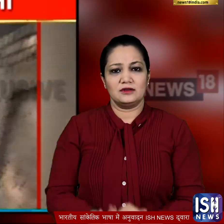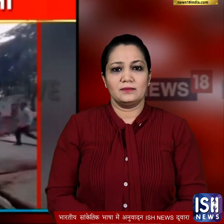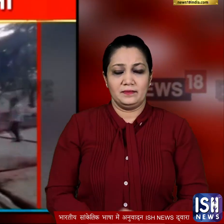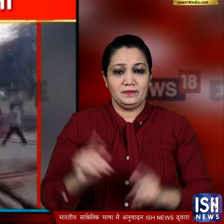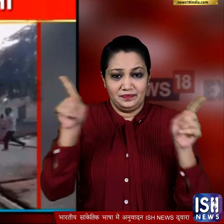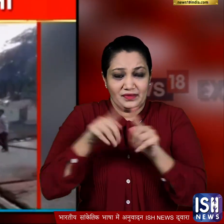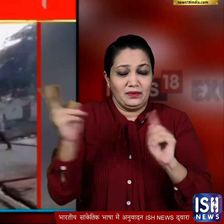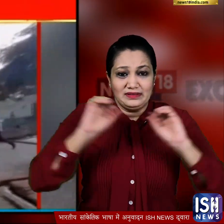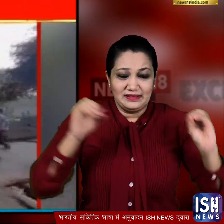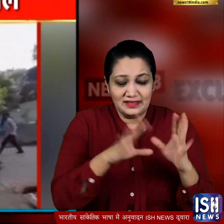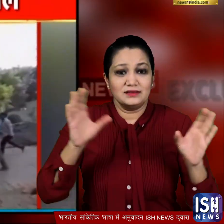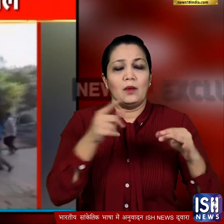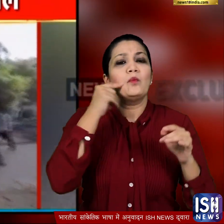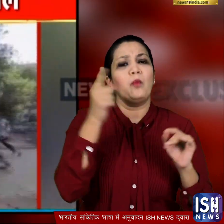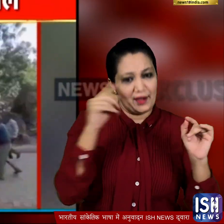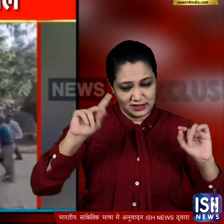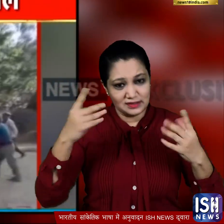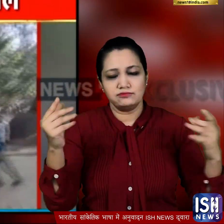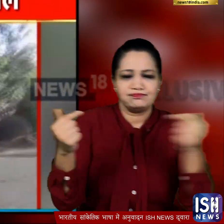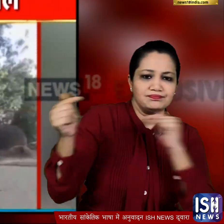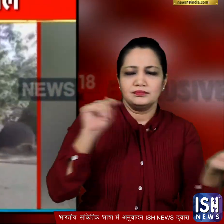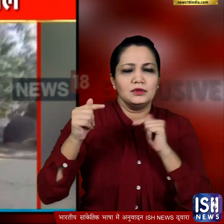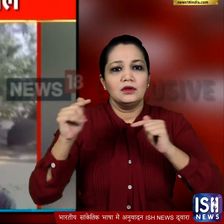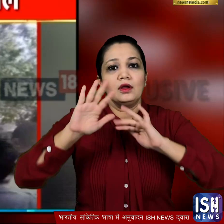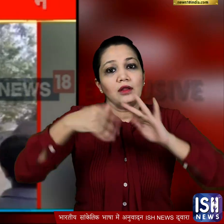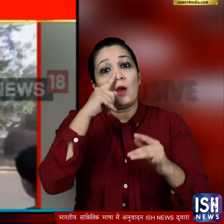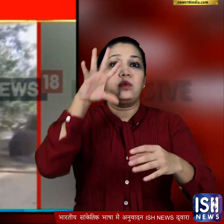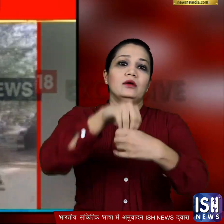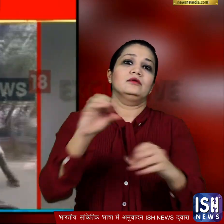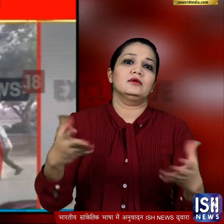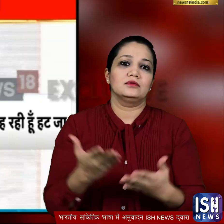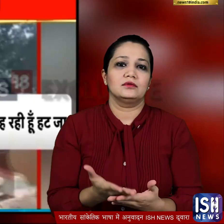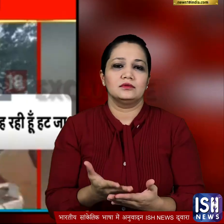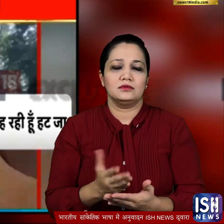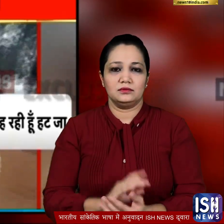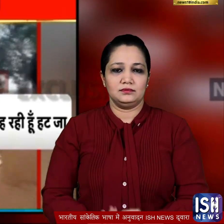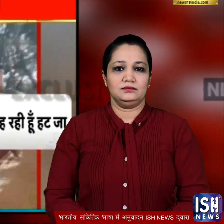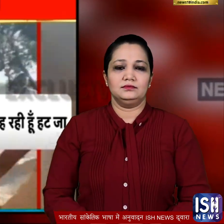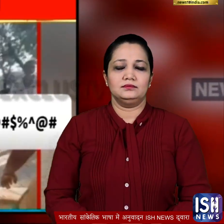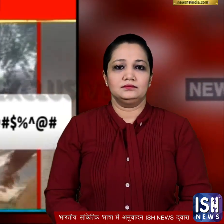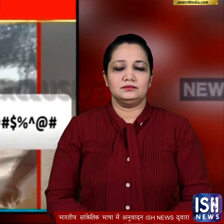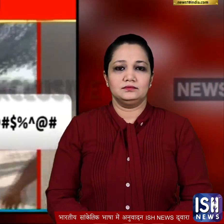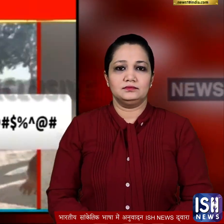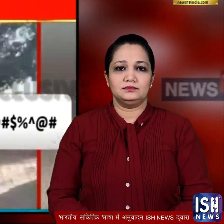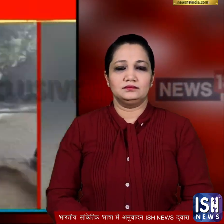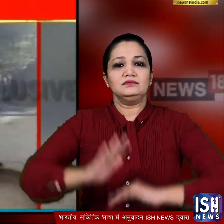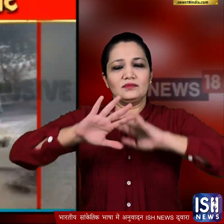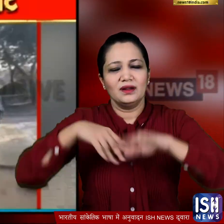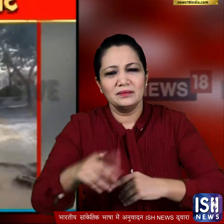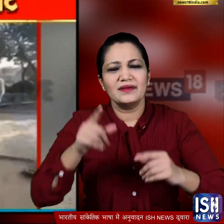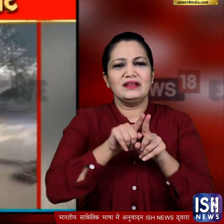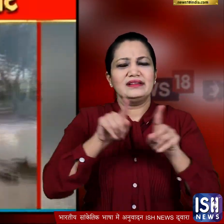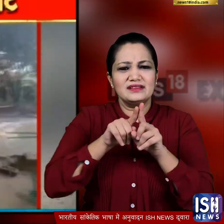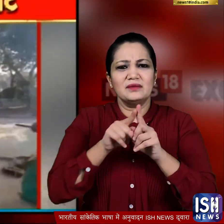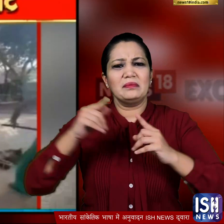भिड़ गए। शुरू में ये लड़ाई दोनों पक्षों के लड़कों के बीच हुई, लेकिन जल्द ही इसमें महिलाएं भी शामिल हो गई। इसके